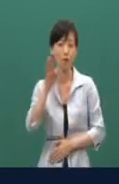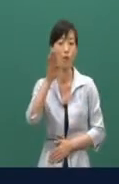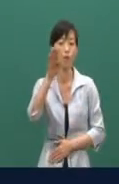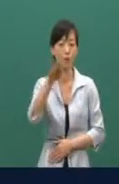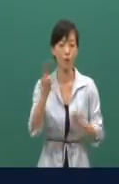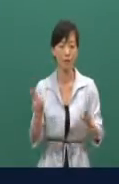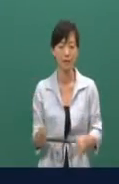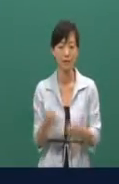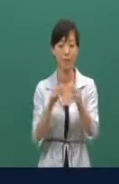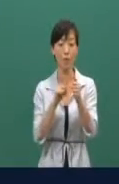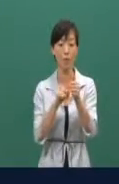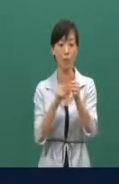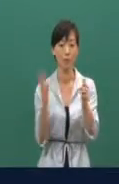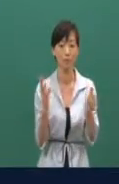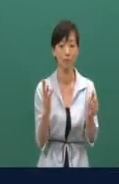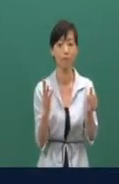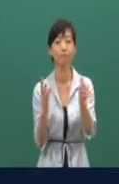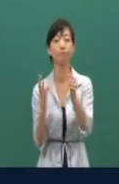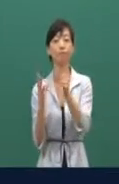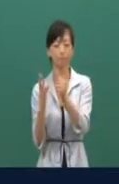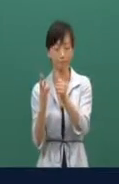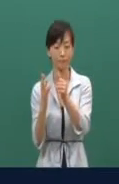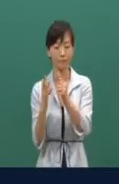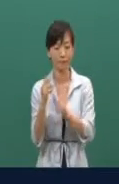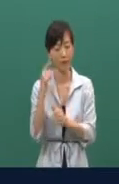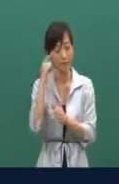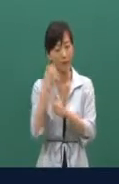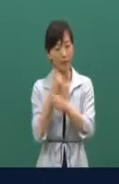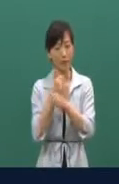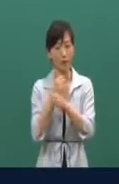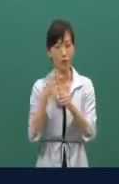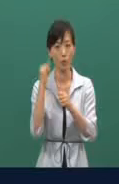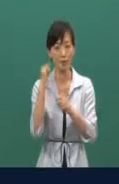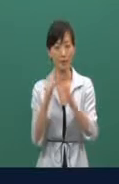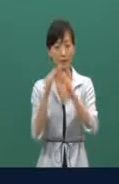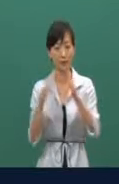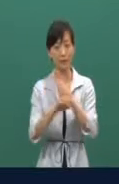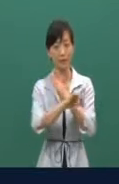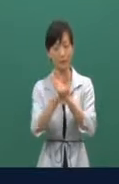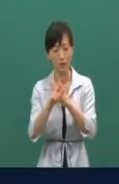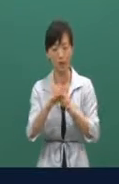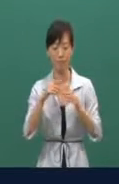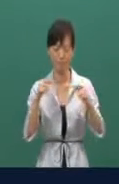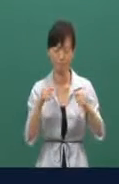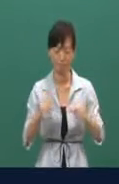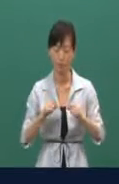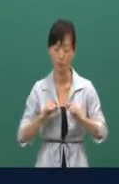計画は今後、専門家などを入れた検討委員会などで協議されます。